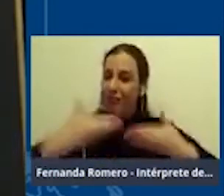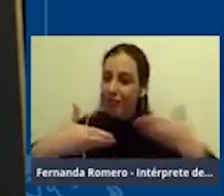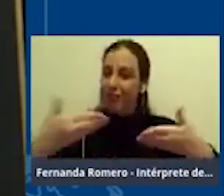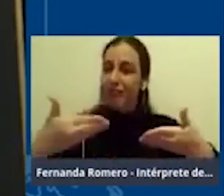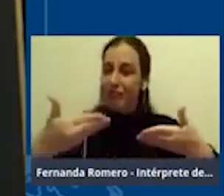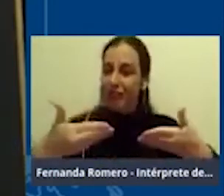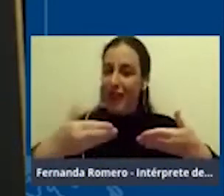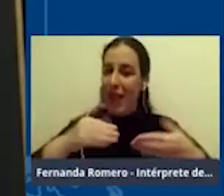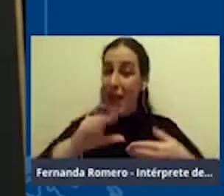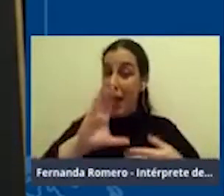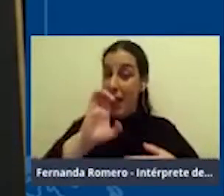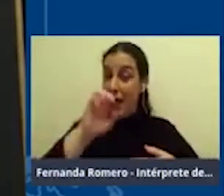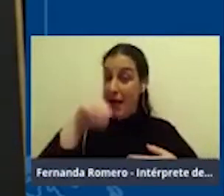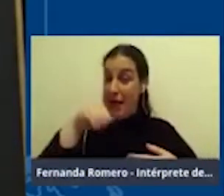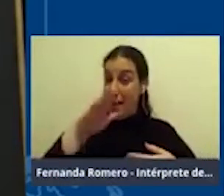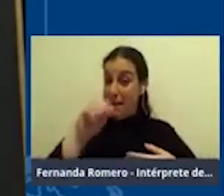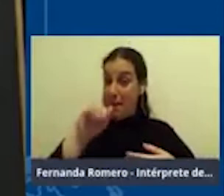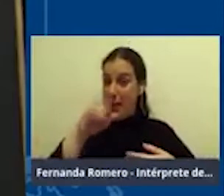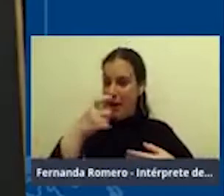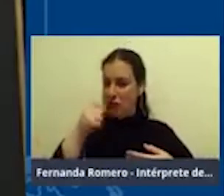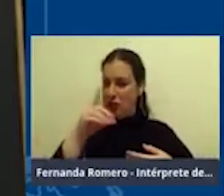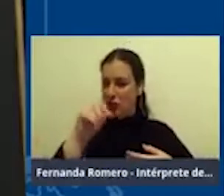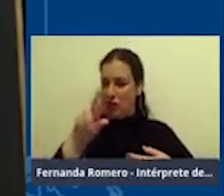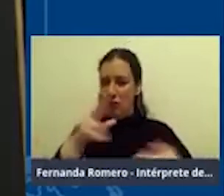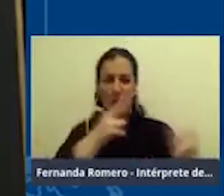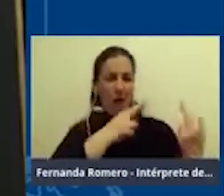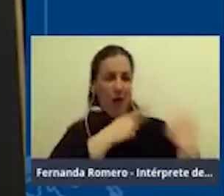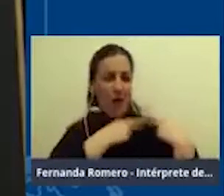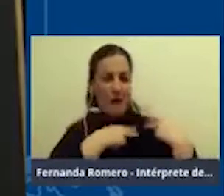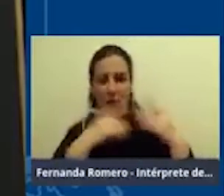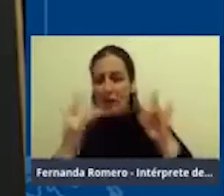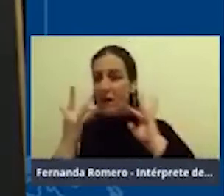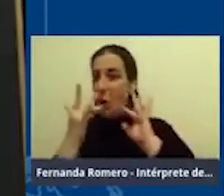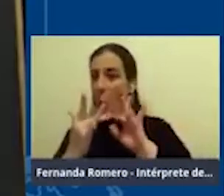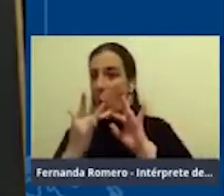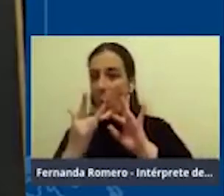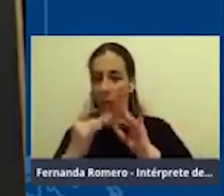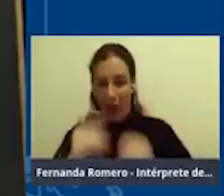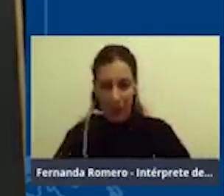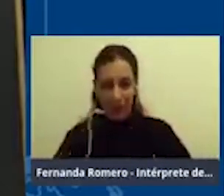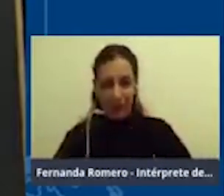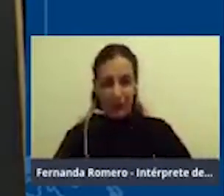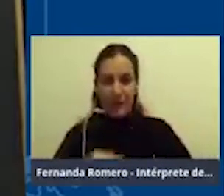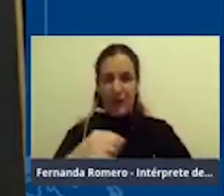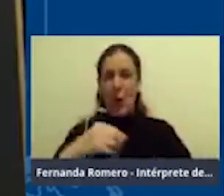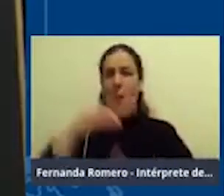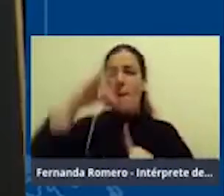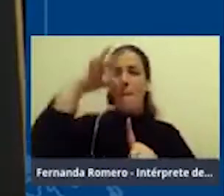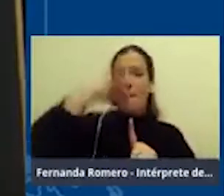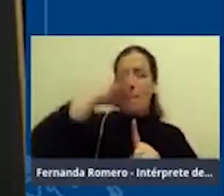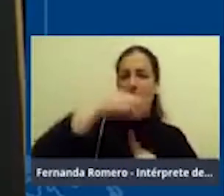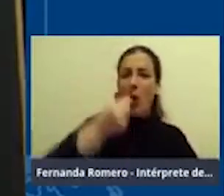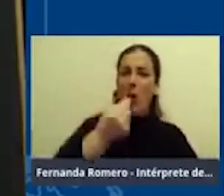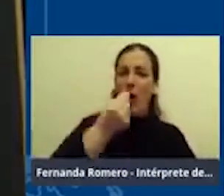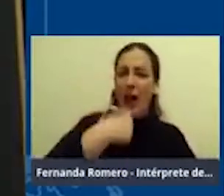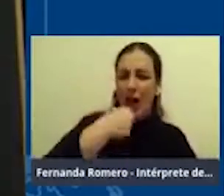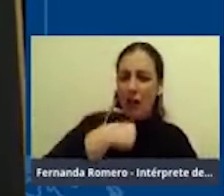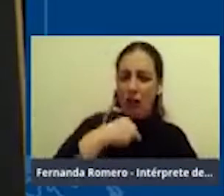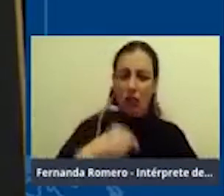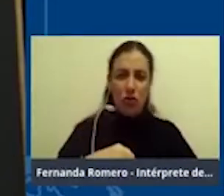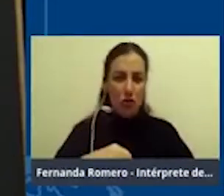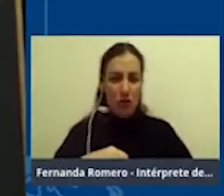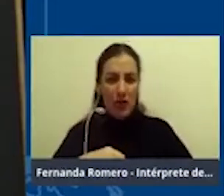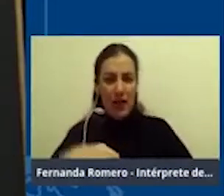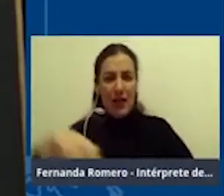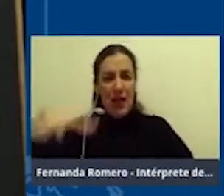encarregam de fazer diretamente os contatos com as entidades que são as mais ativas. Então, o polo de Caxias do Sul, a região